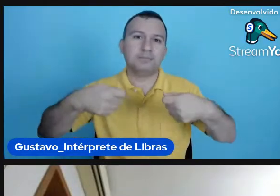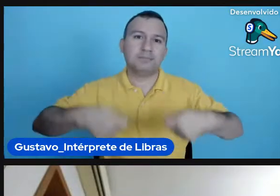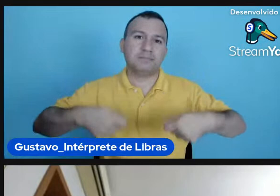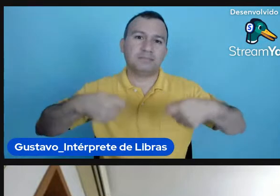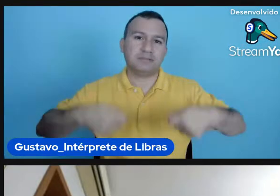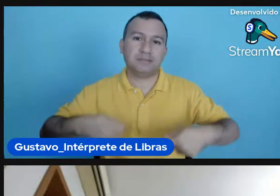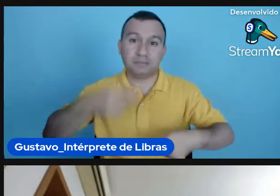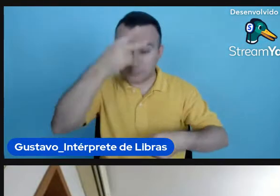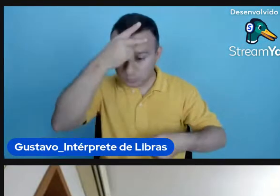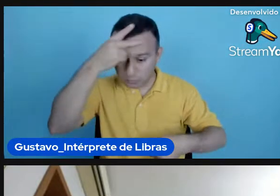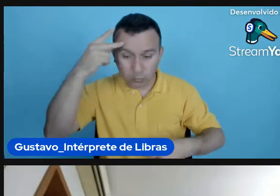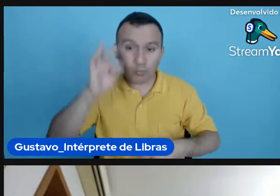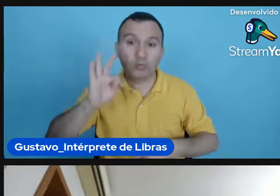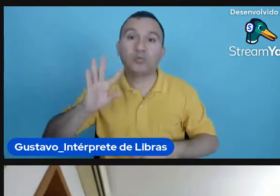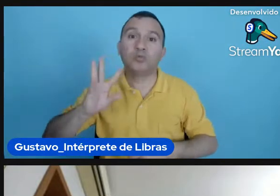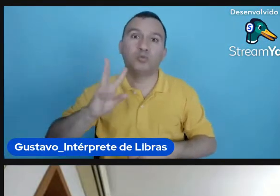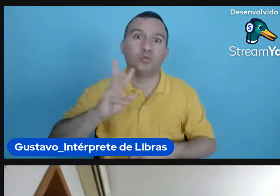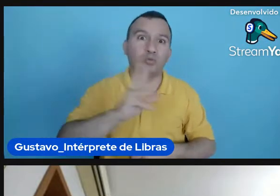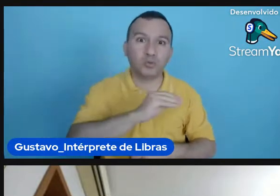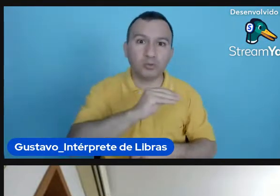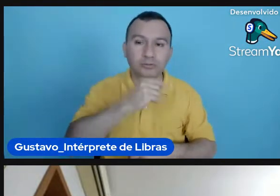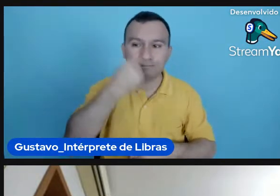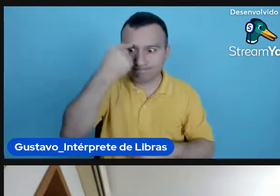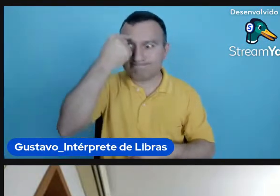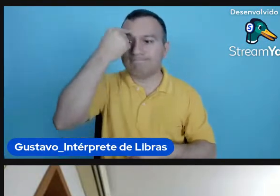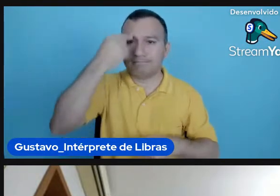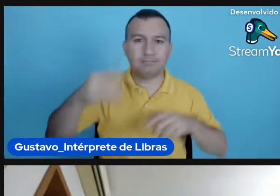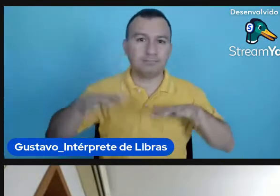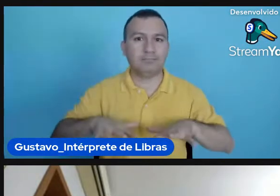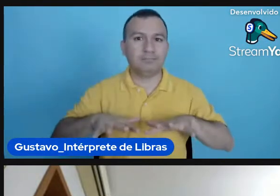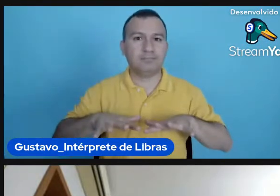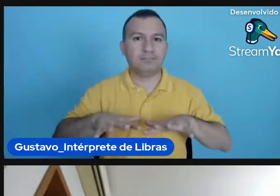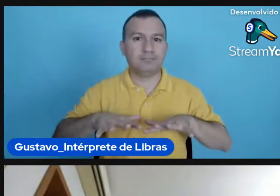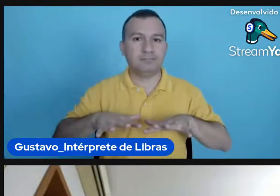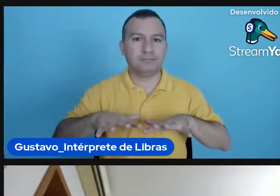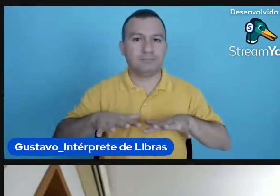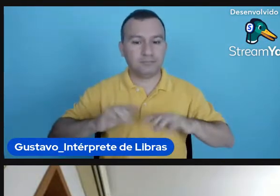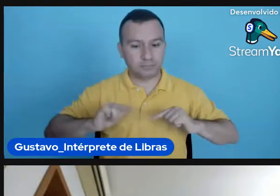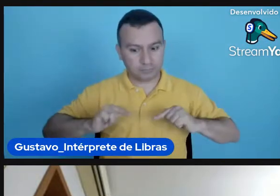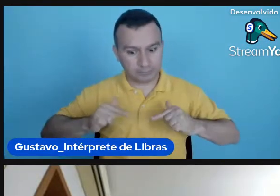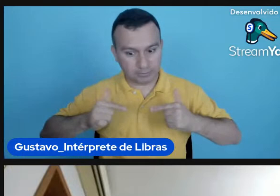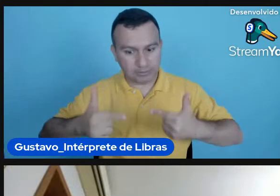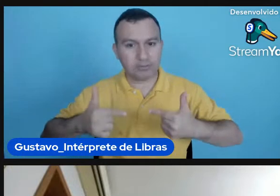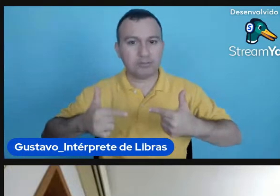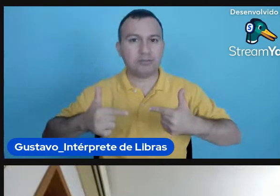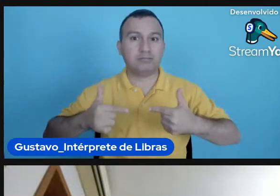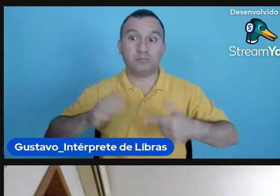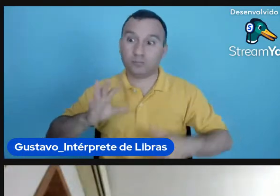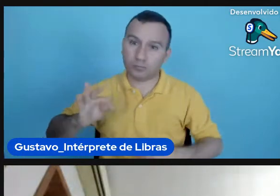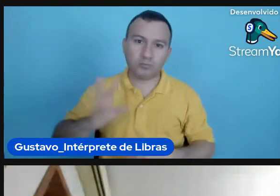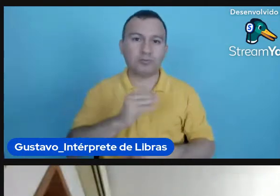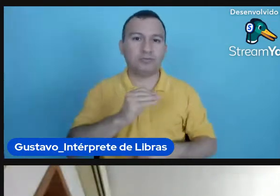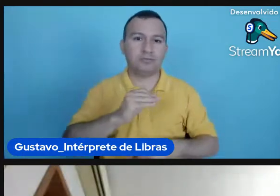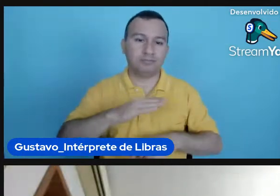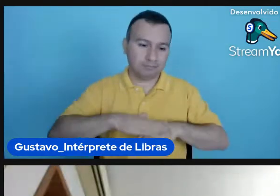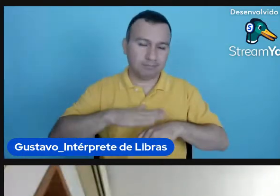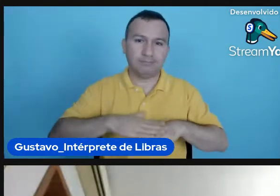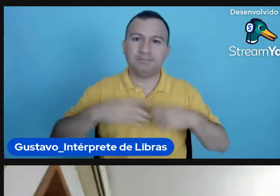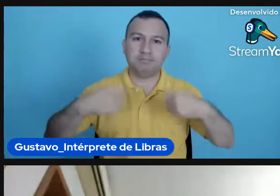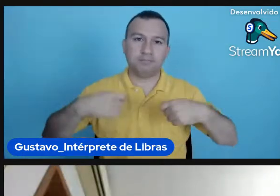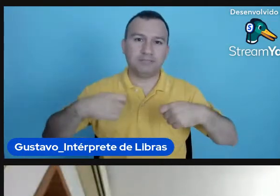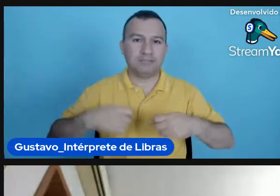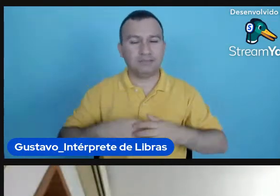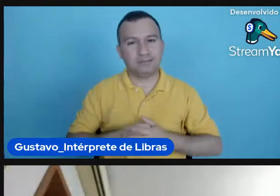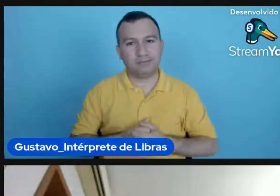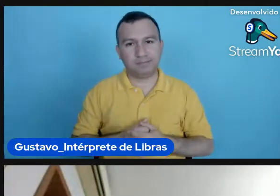Esse exemplo, essa ação, na verdade, é de todos, né? Então, o movimento inclusivo, seja